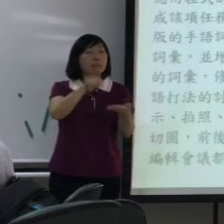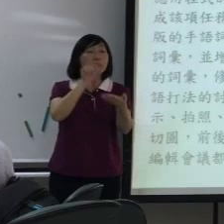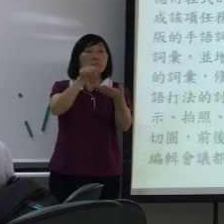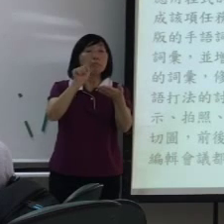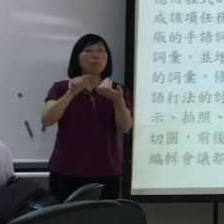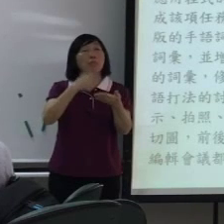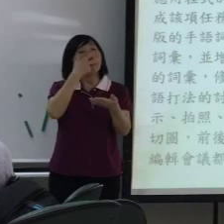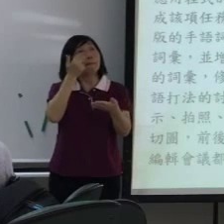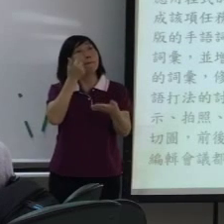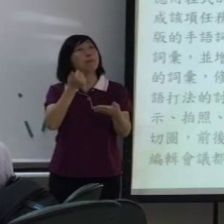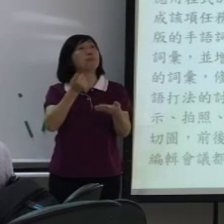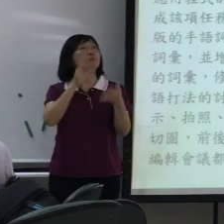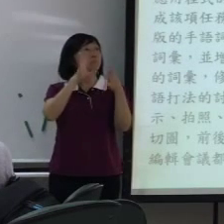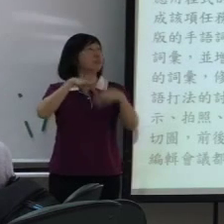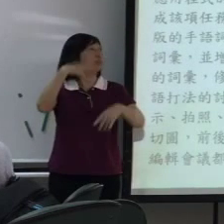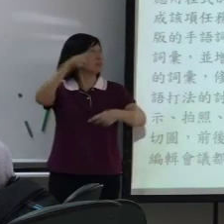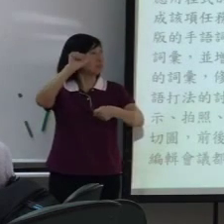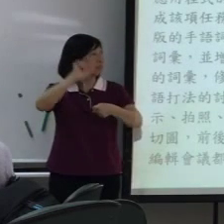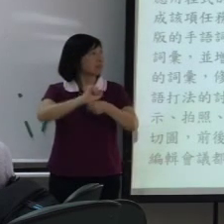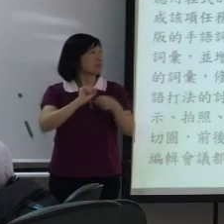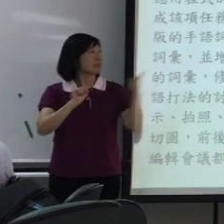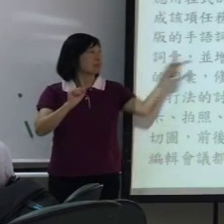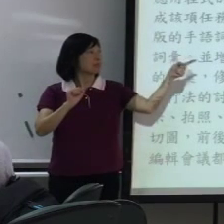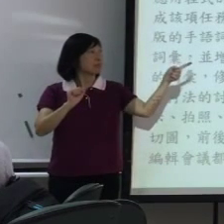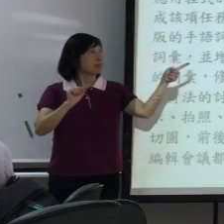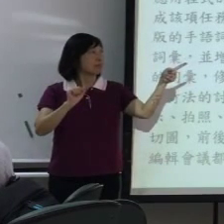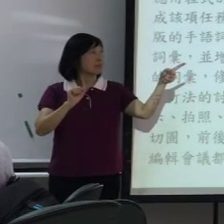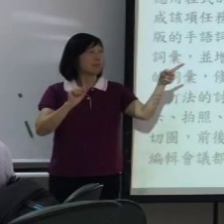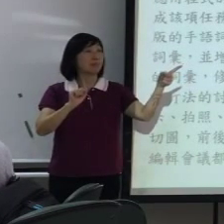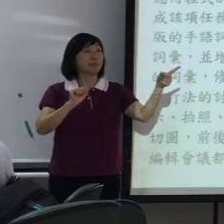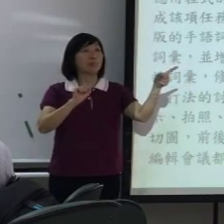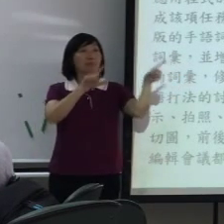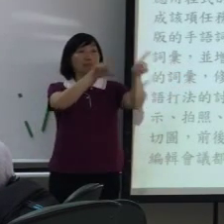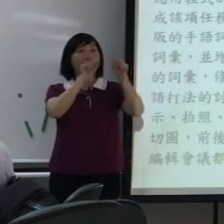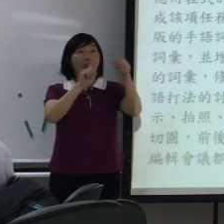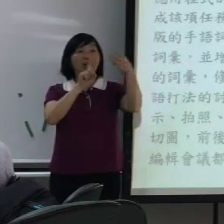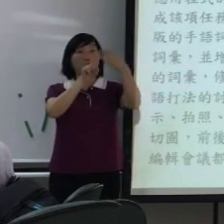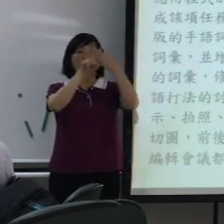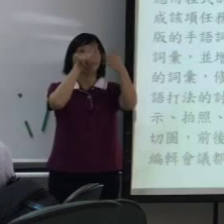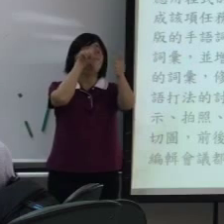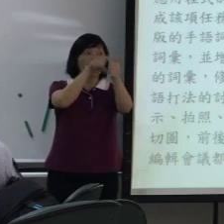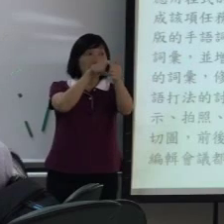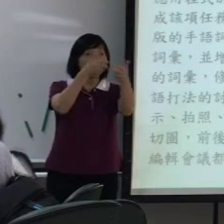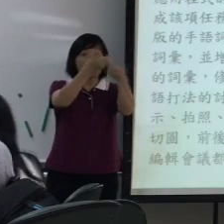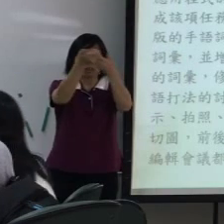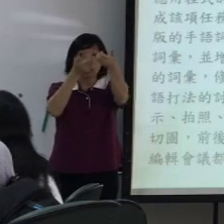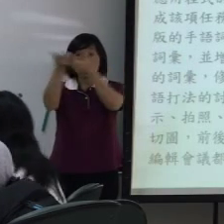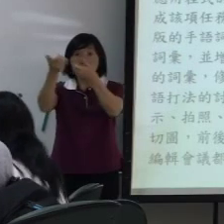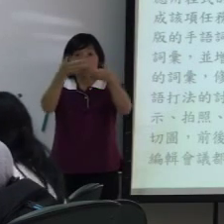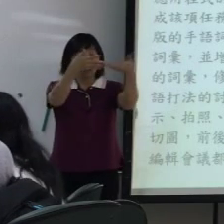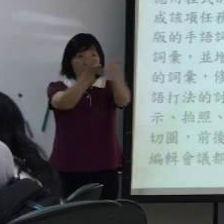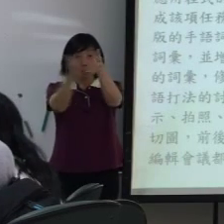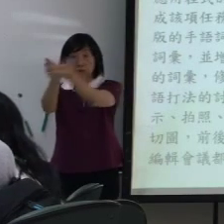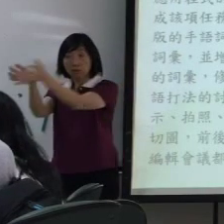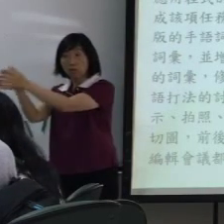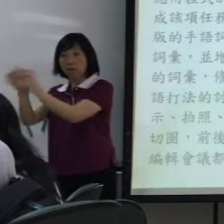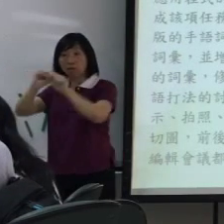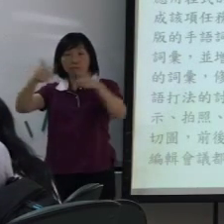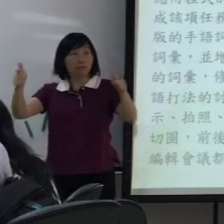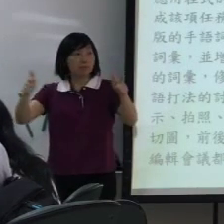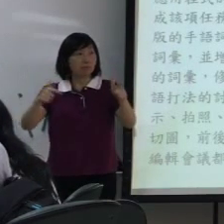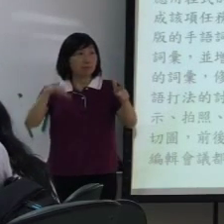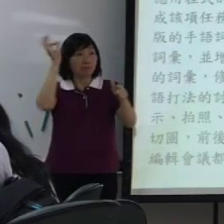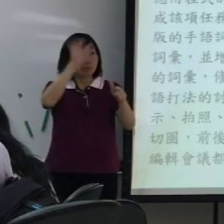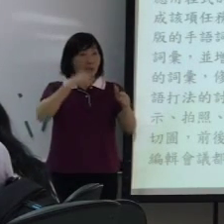们又增加了一个按主题来分类的词汇。